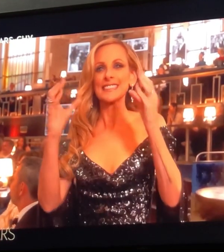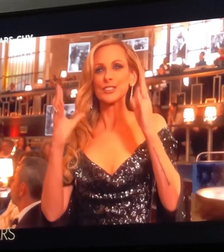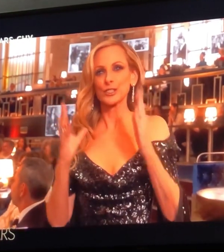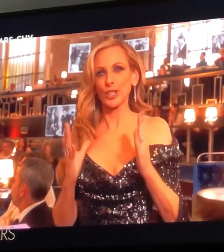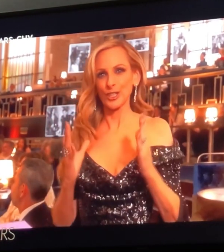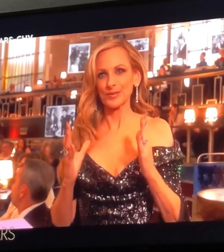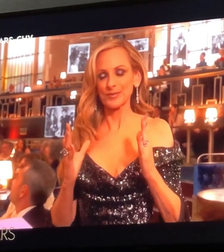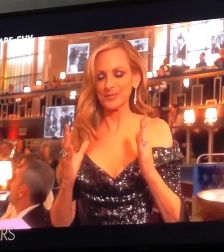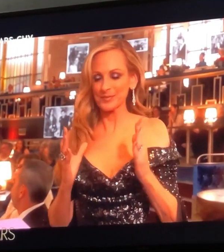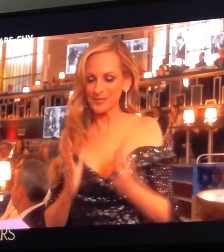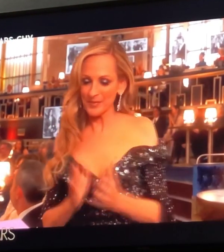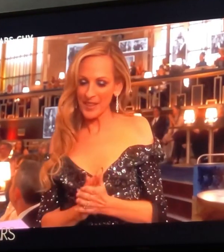My octopus teacher.